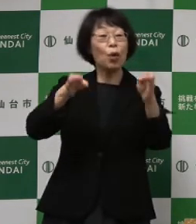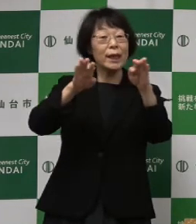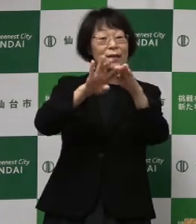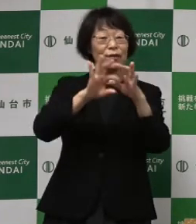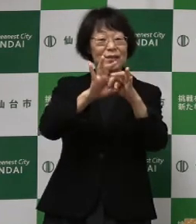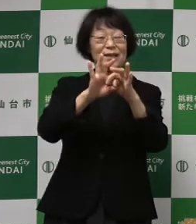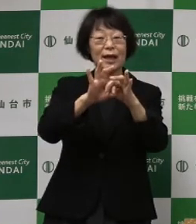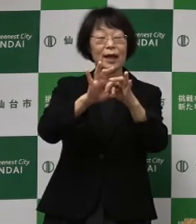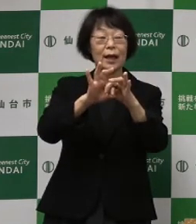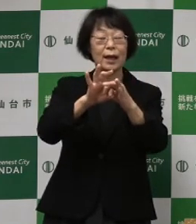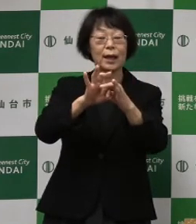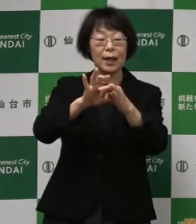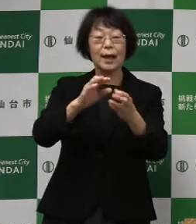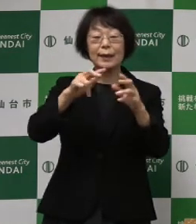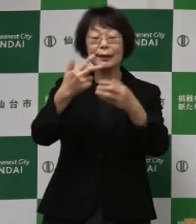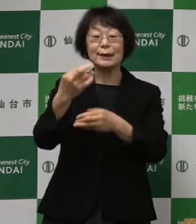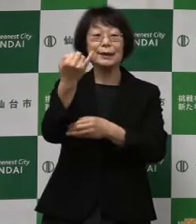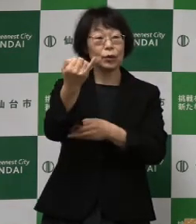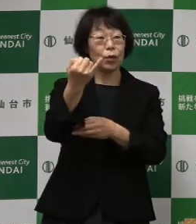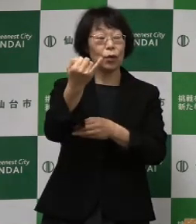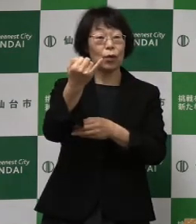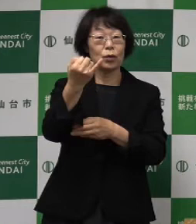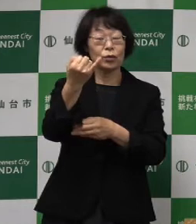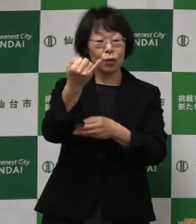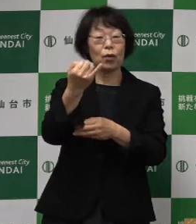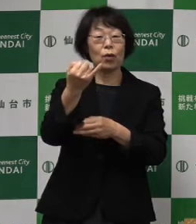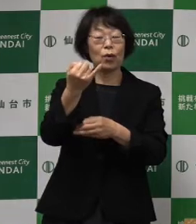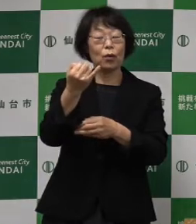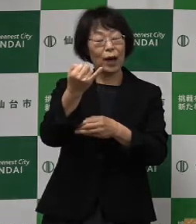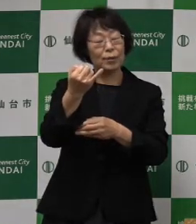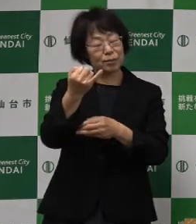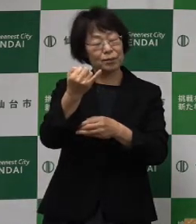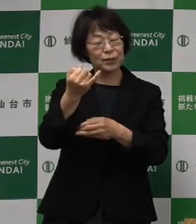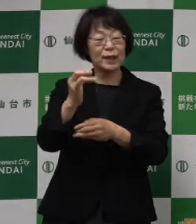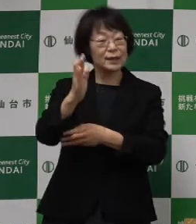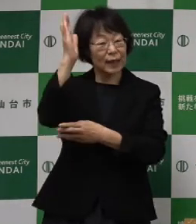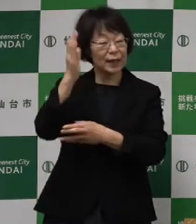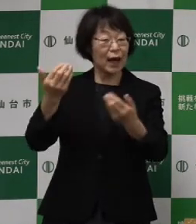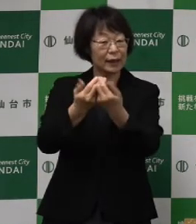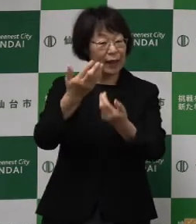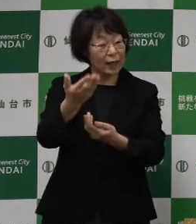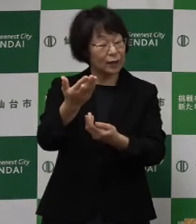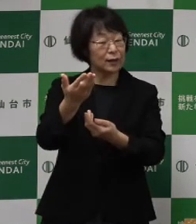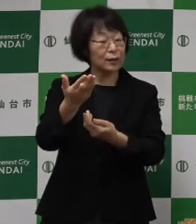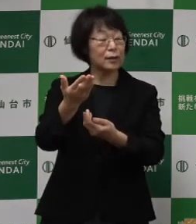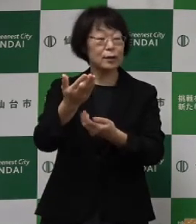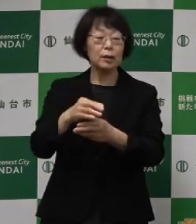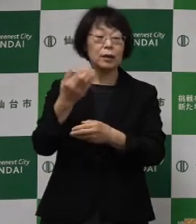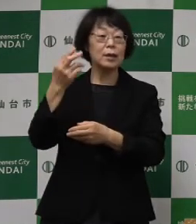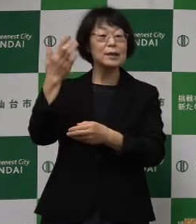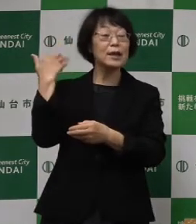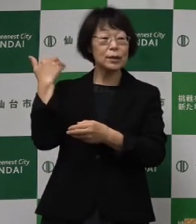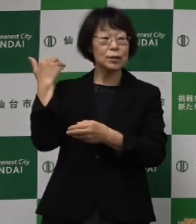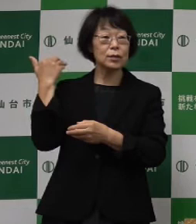の郡市長ご自身の賛成か反対かというところなんですが、あの先日はですね、あの知事